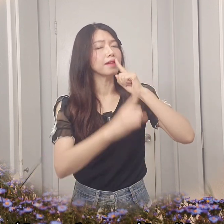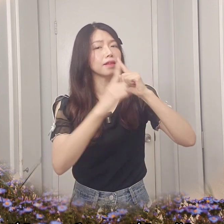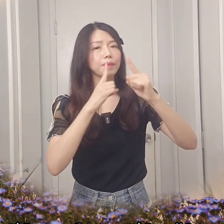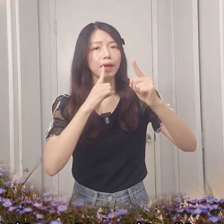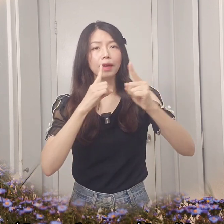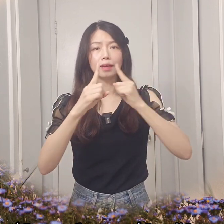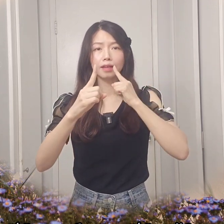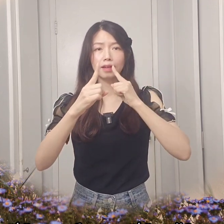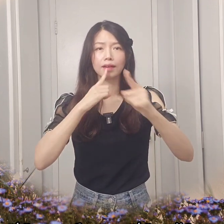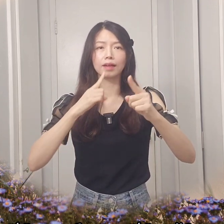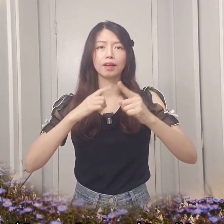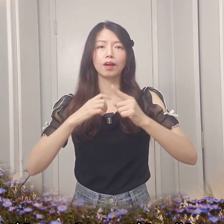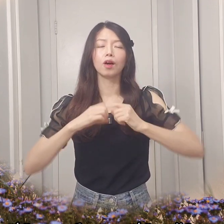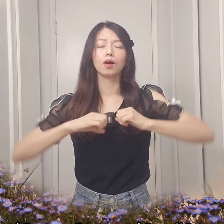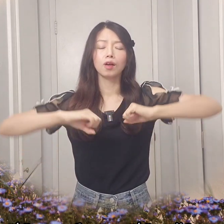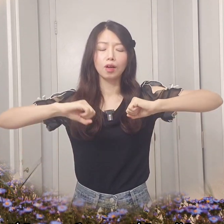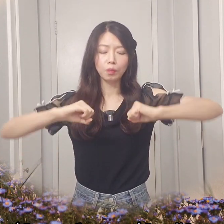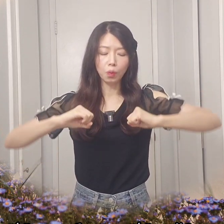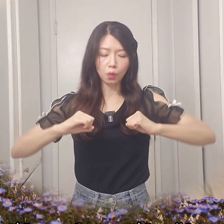그 말씀에